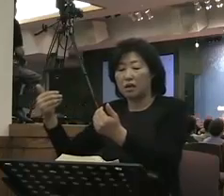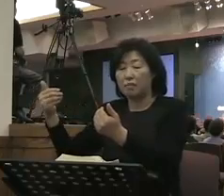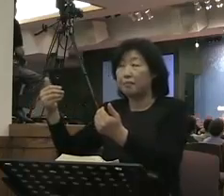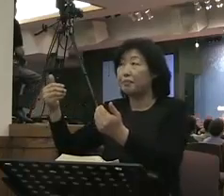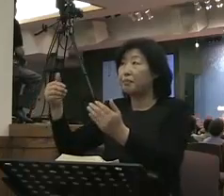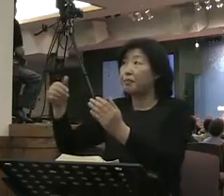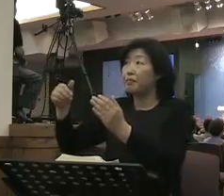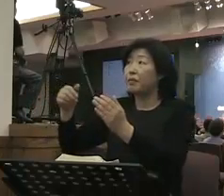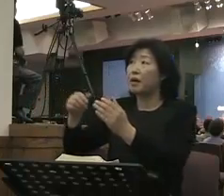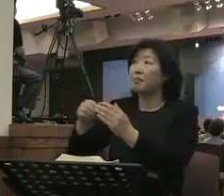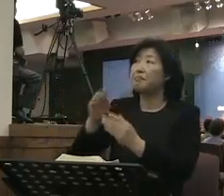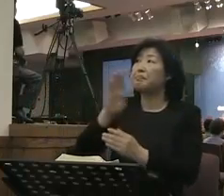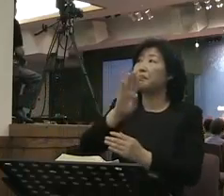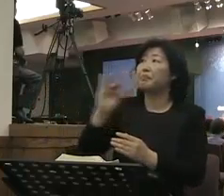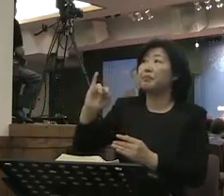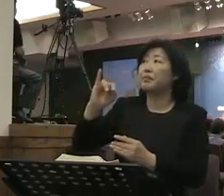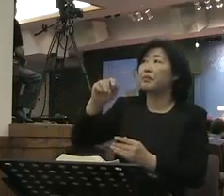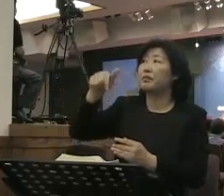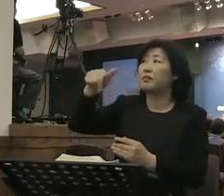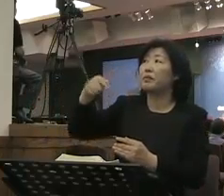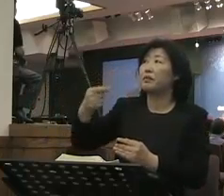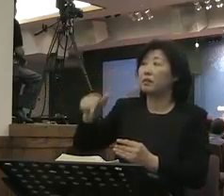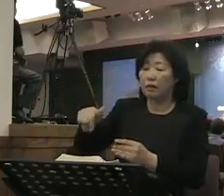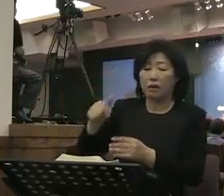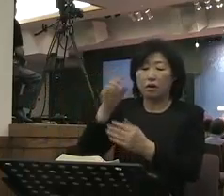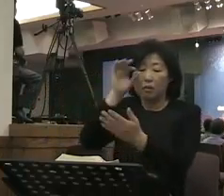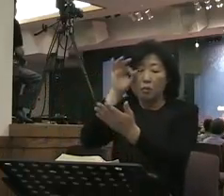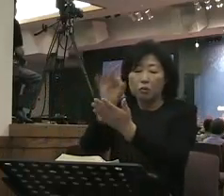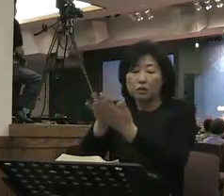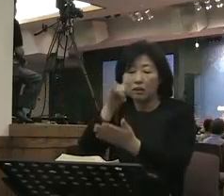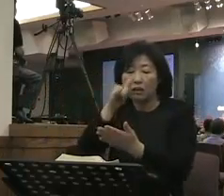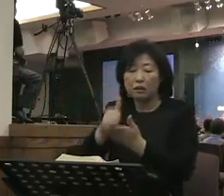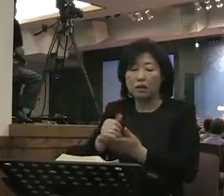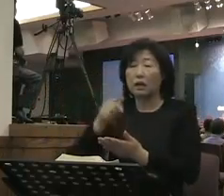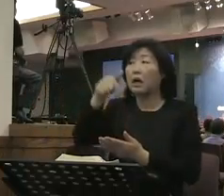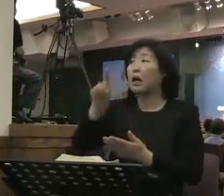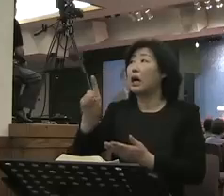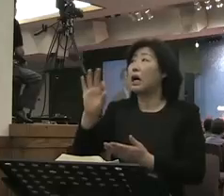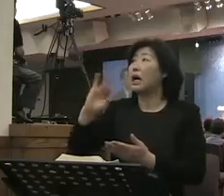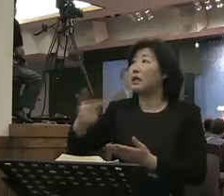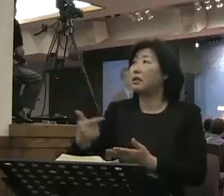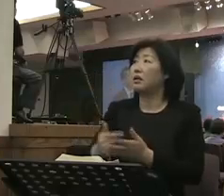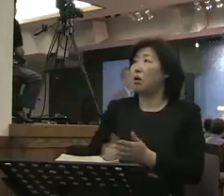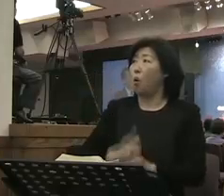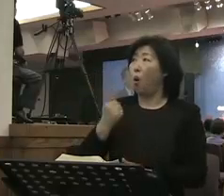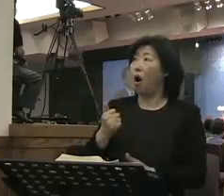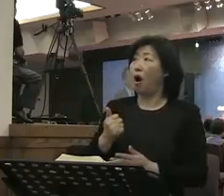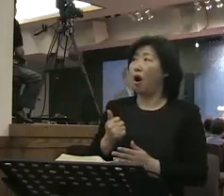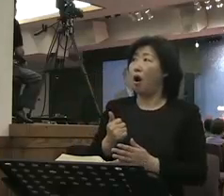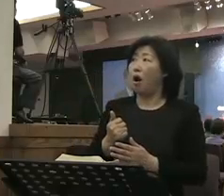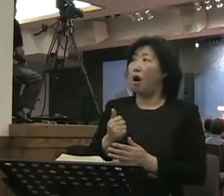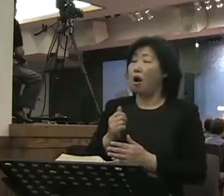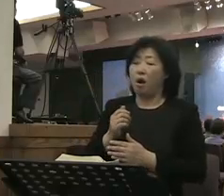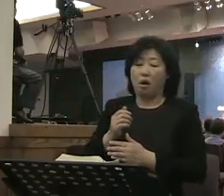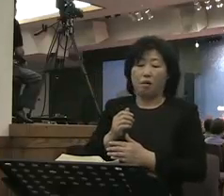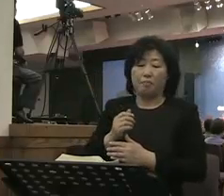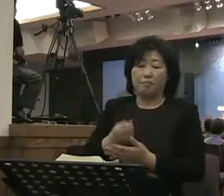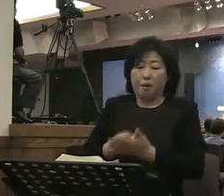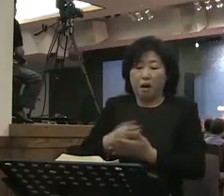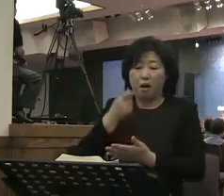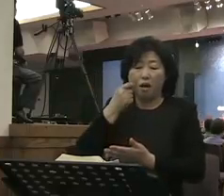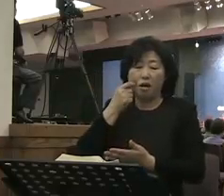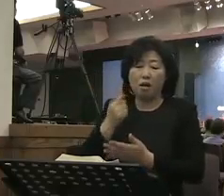가인과 그의 후손들이 그의 분노를 절제하지 못하고 살인의 죄를 범하였을 때 하나님의 또한 심판을 받게